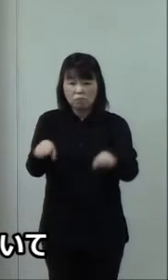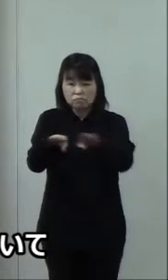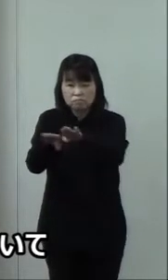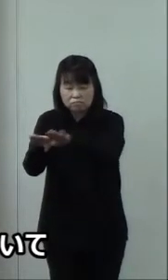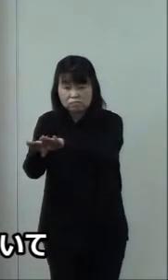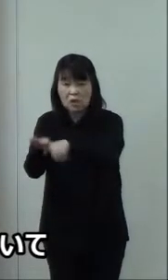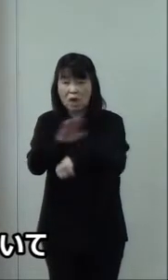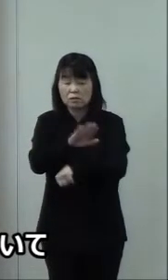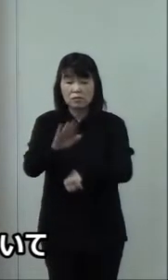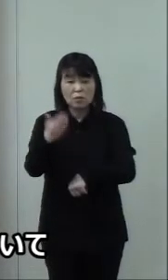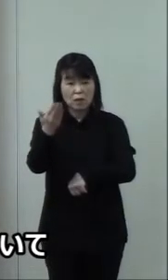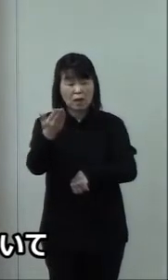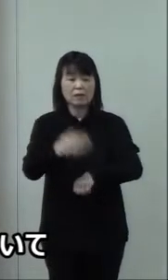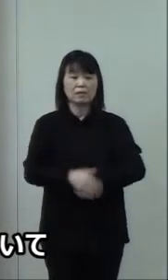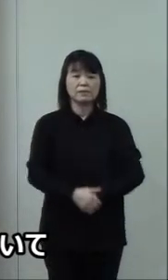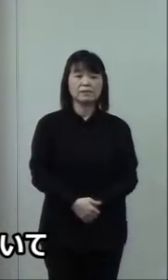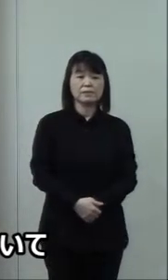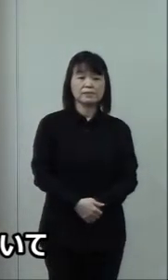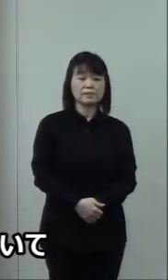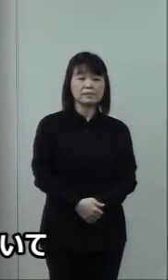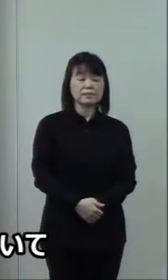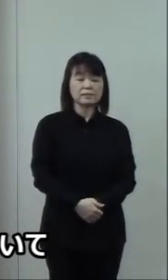か。 誰か